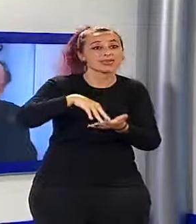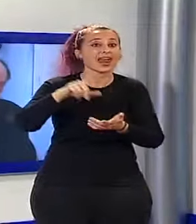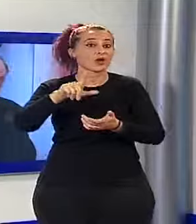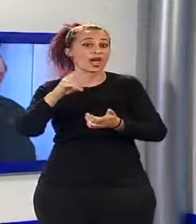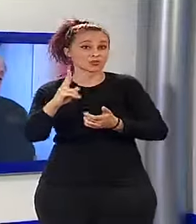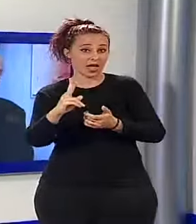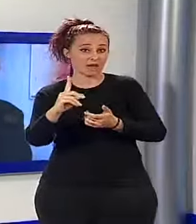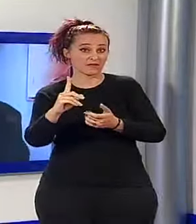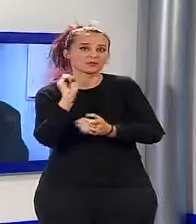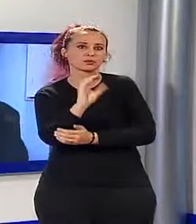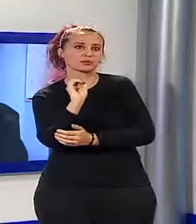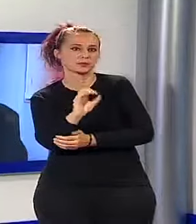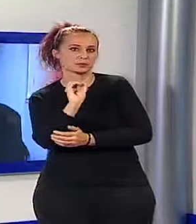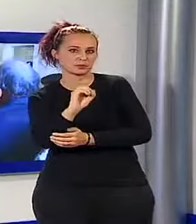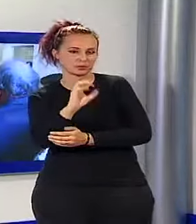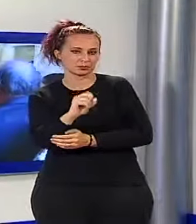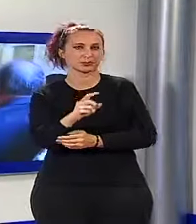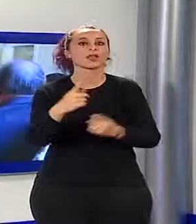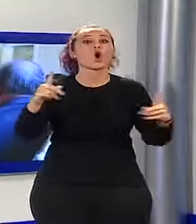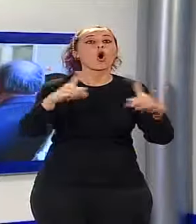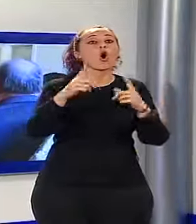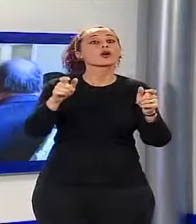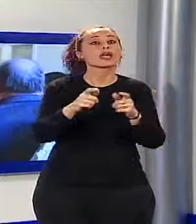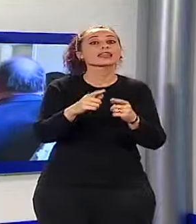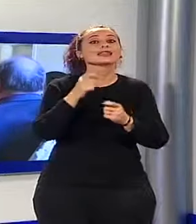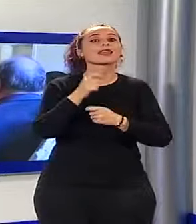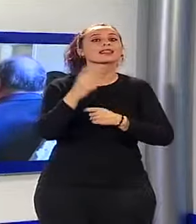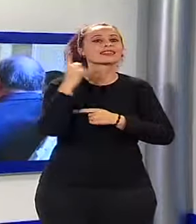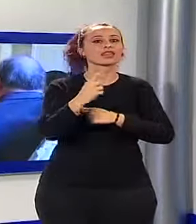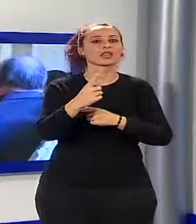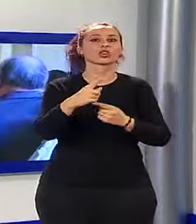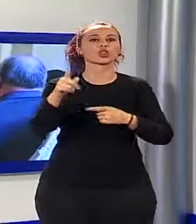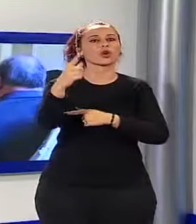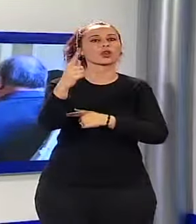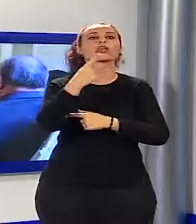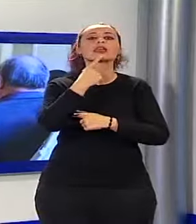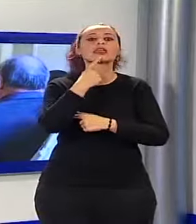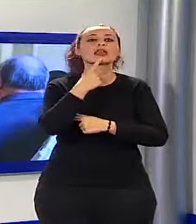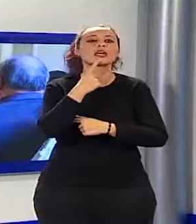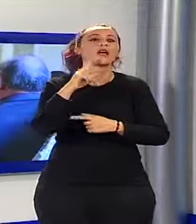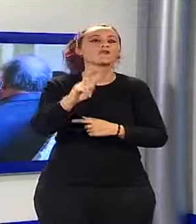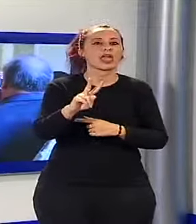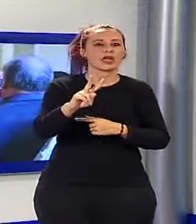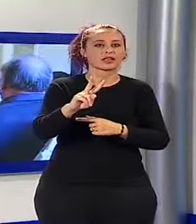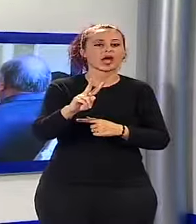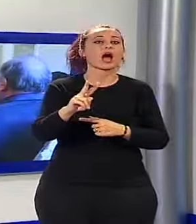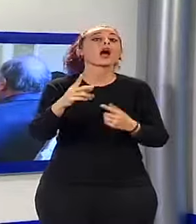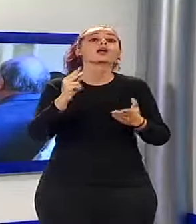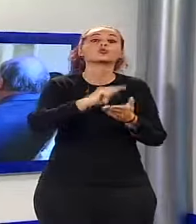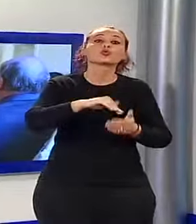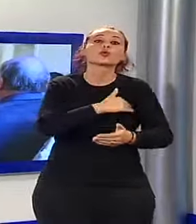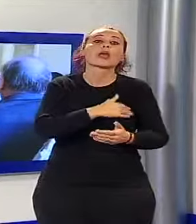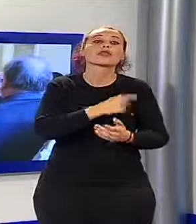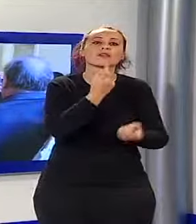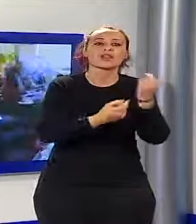L'orchestra, diretta da Rossella Isola, è formata invece da studenti delle scuole medie e degli istituti comprensivi Lucca 1 e 2,